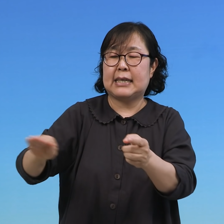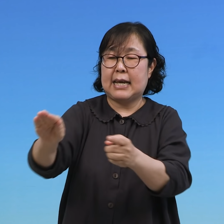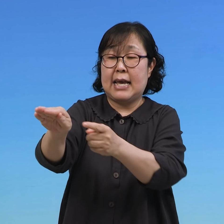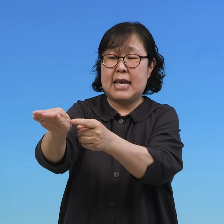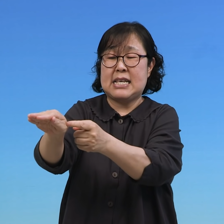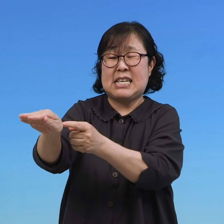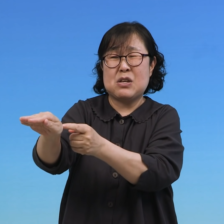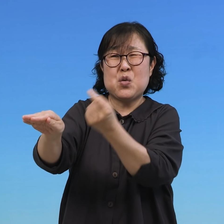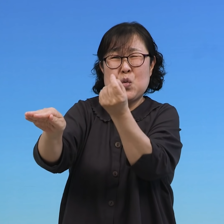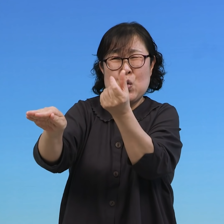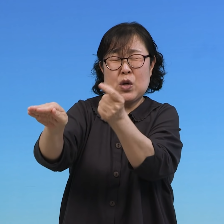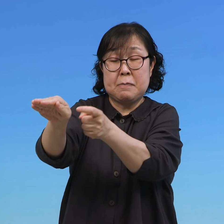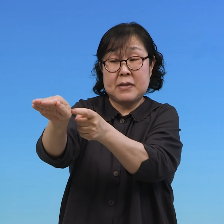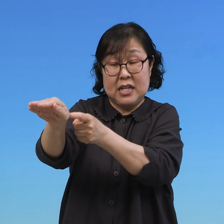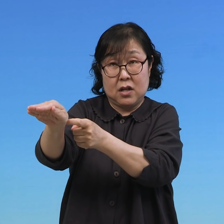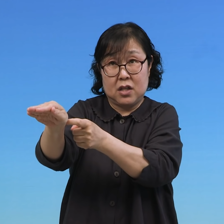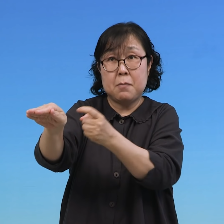뿐이에요.